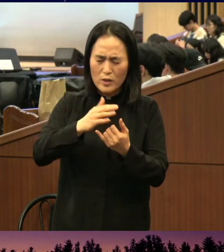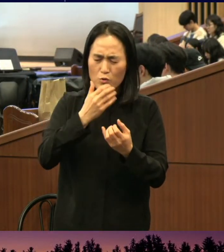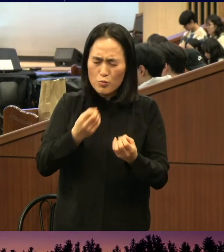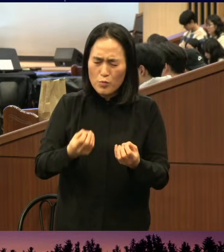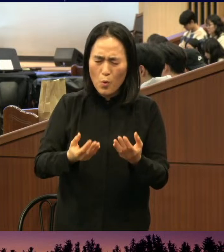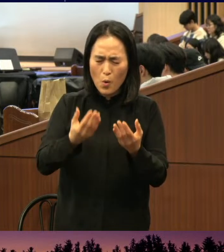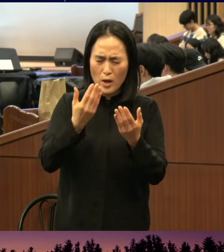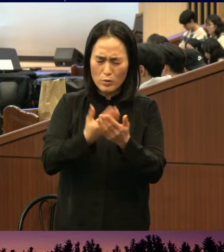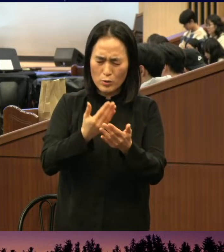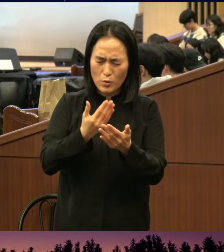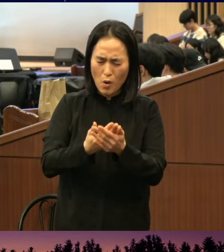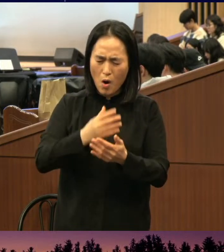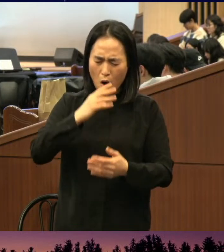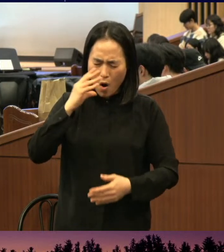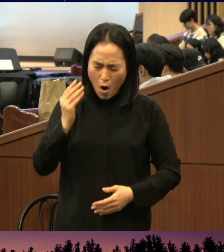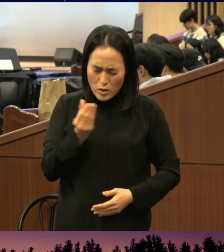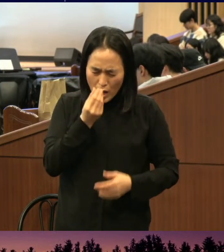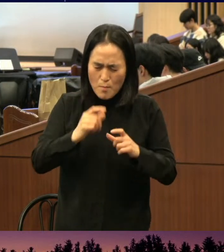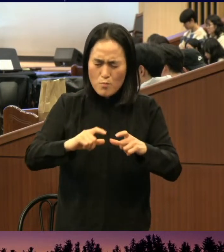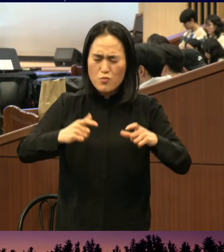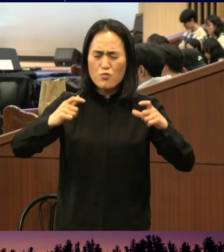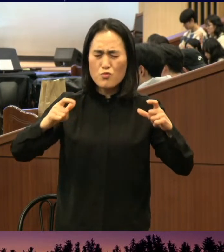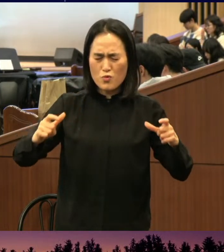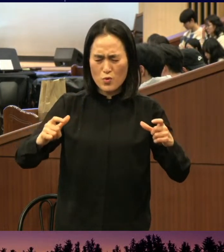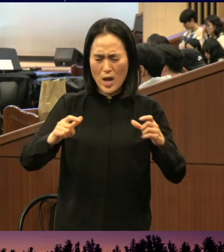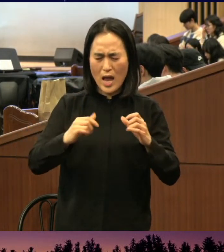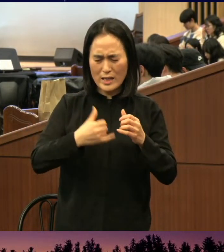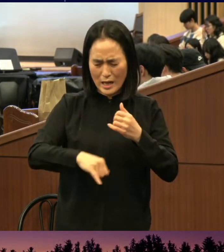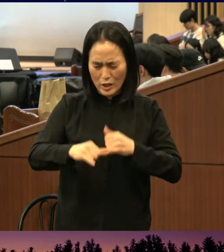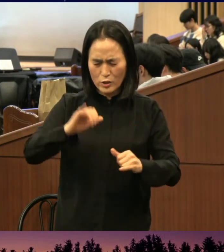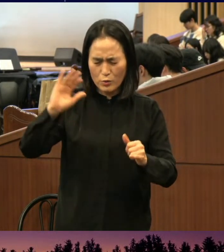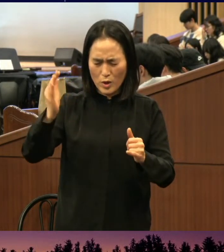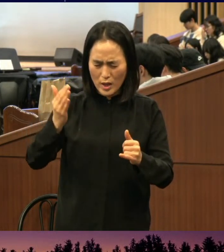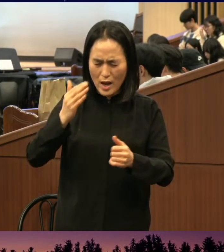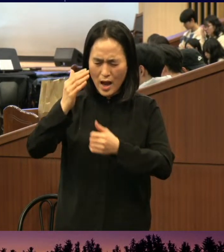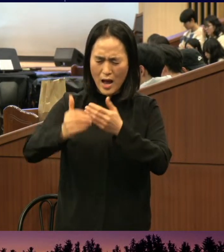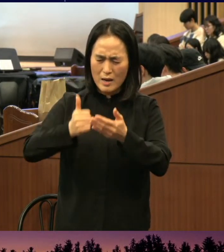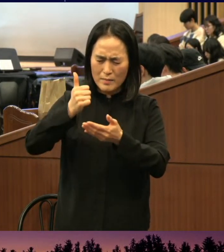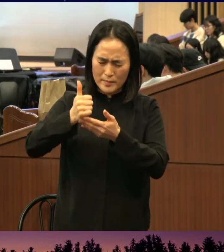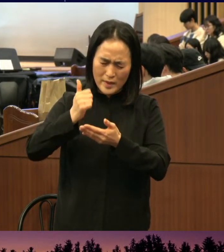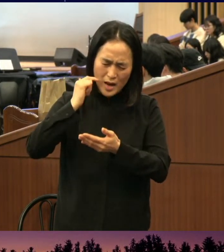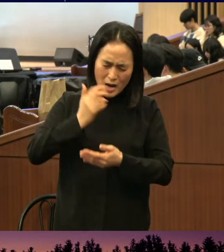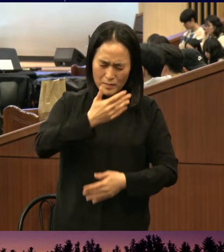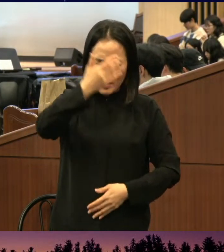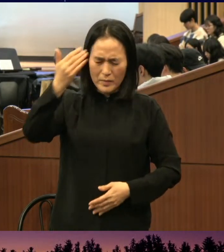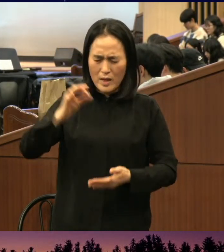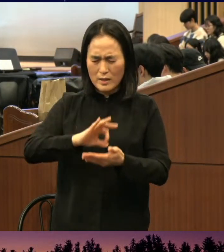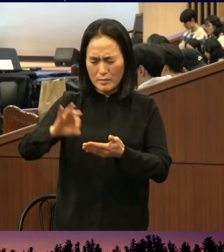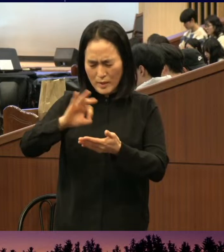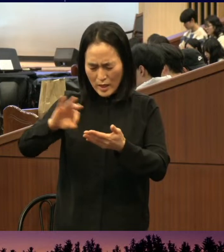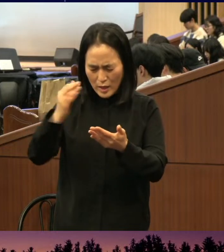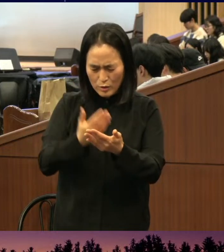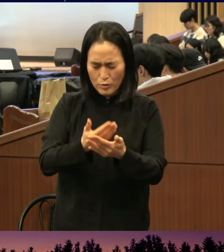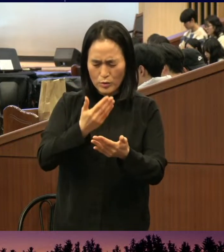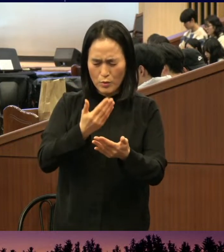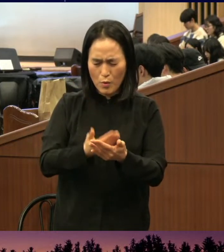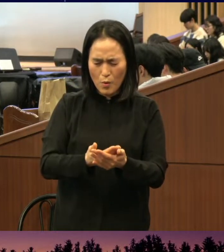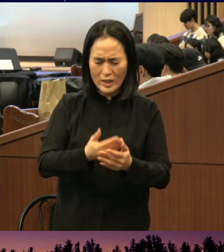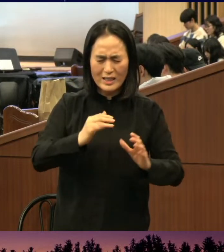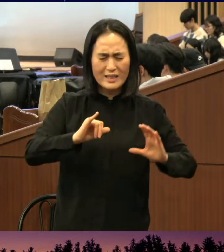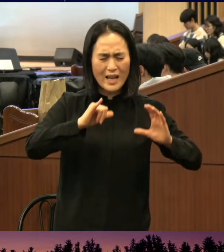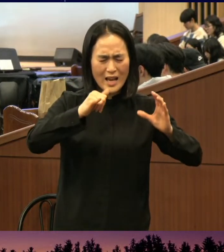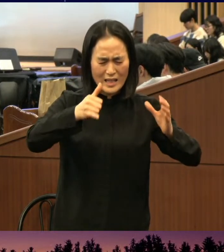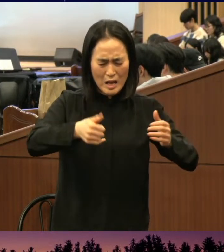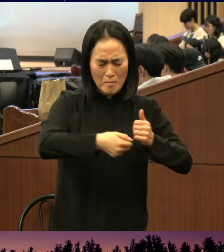되게 하시고 하나님이 기뻐하시는 세대들로 아름답게 쓰임받게 하여 주시고 이 세상에 하나님 영향을